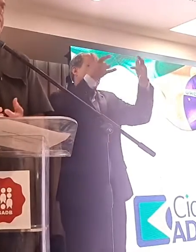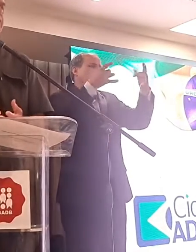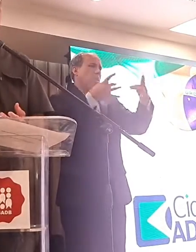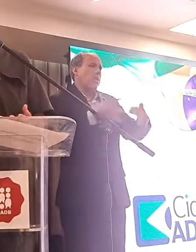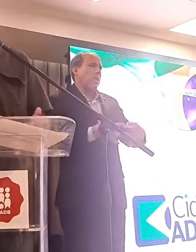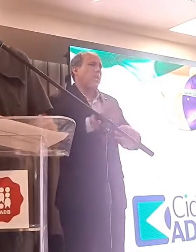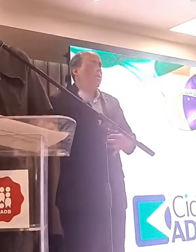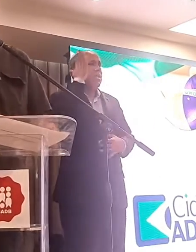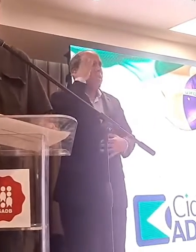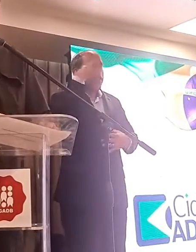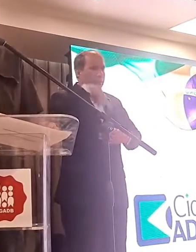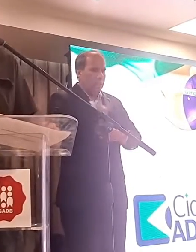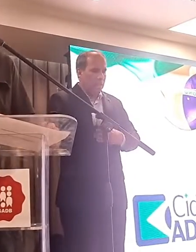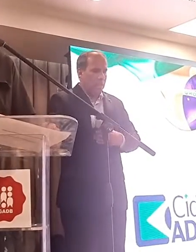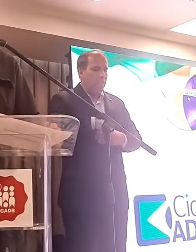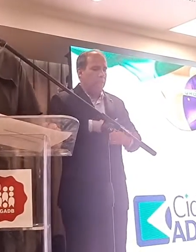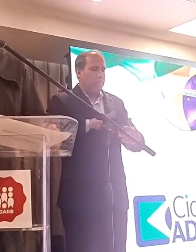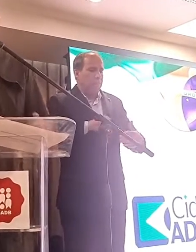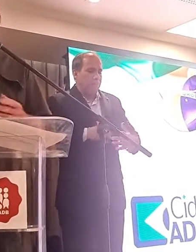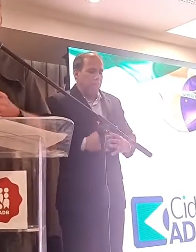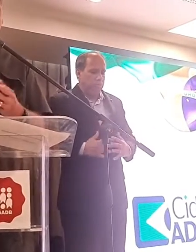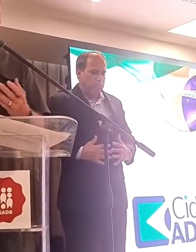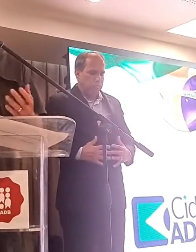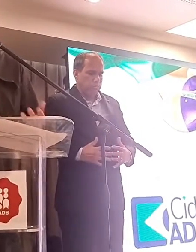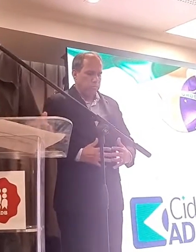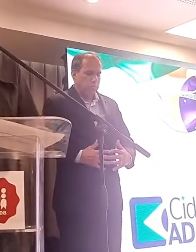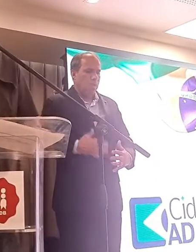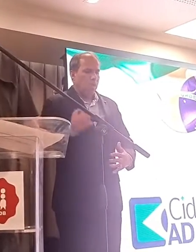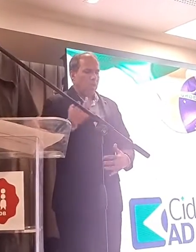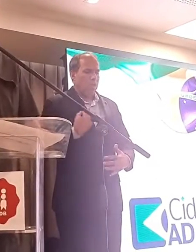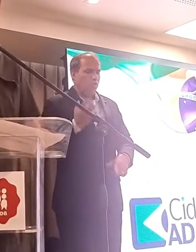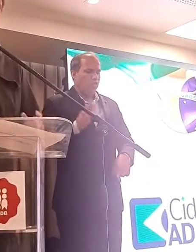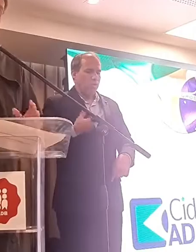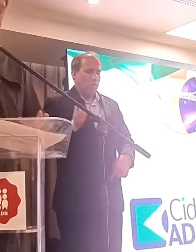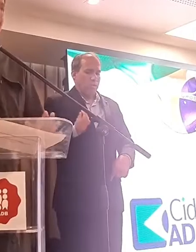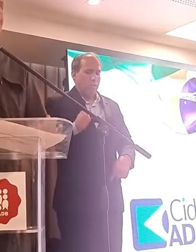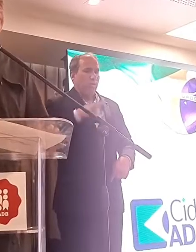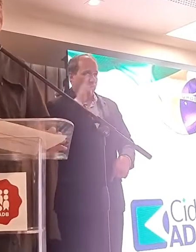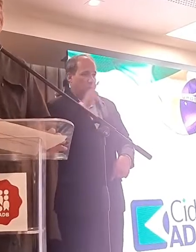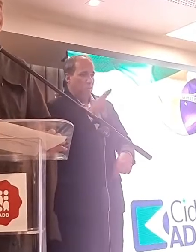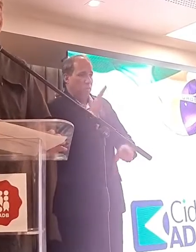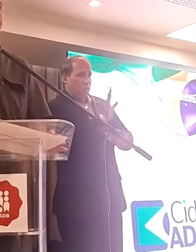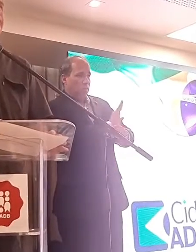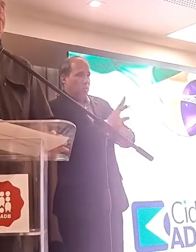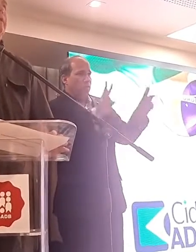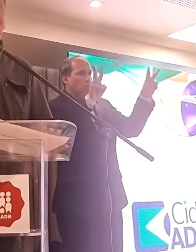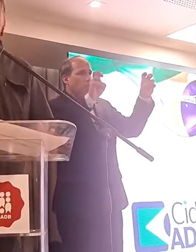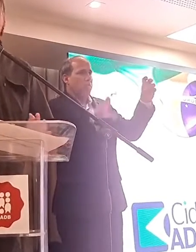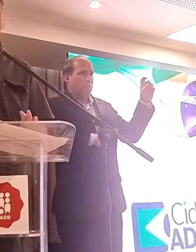vida existe desde a concepção. E quem já viu algum filme sobre aborto sabe,